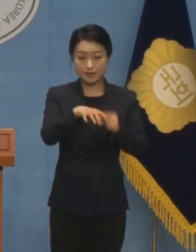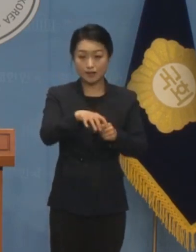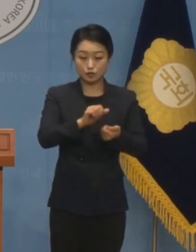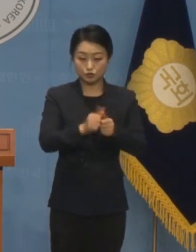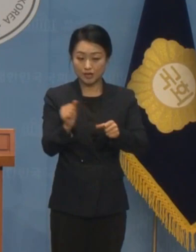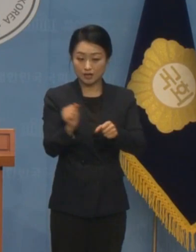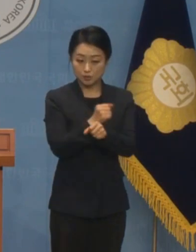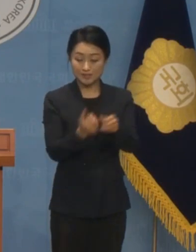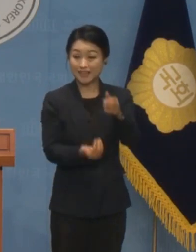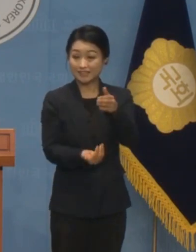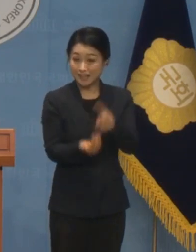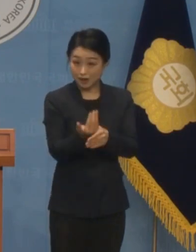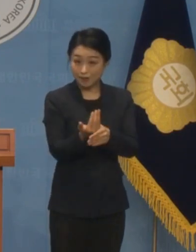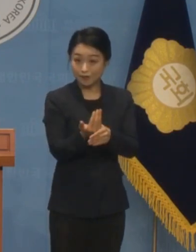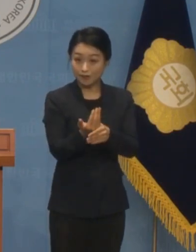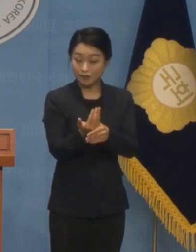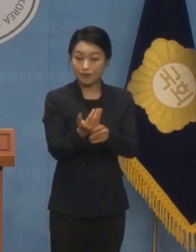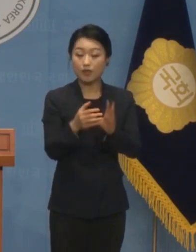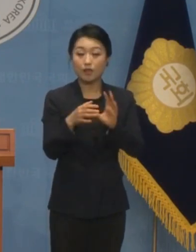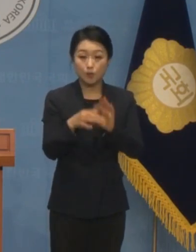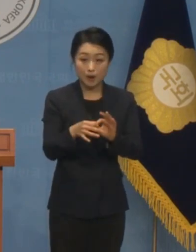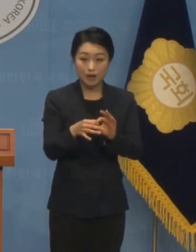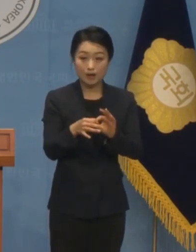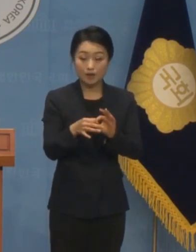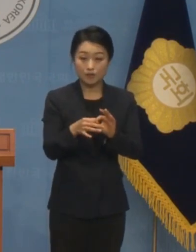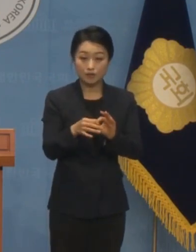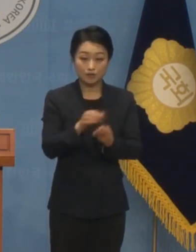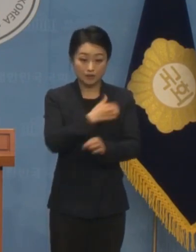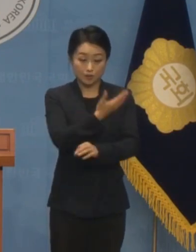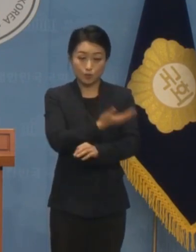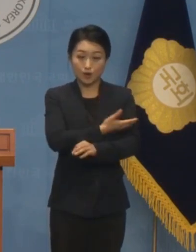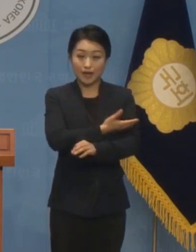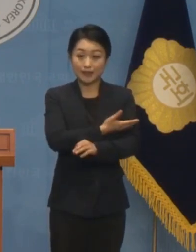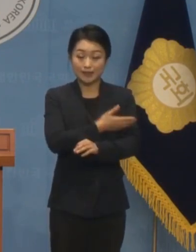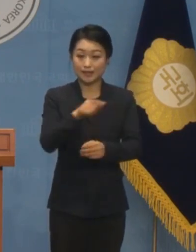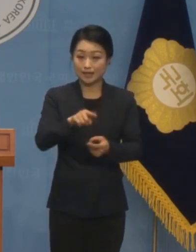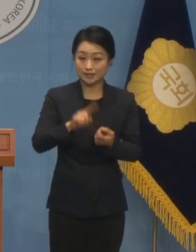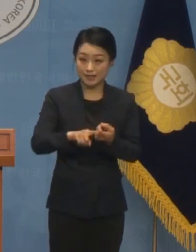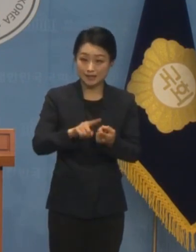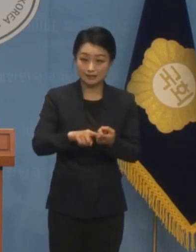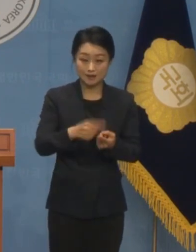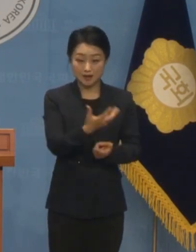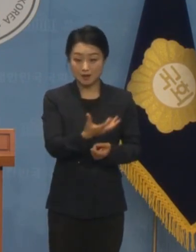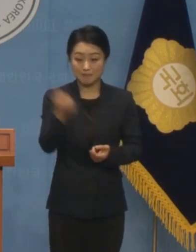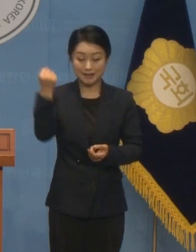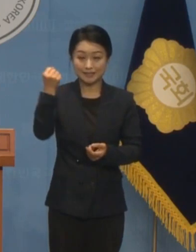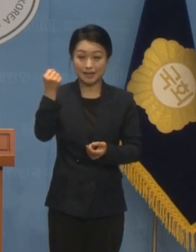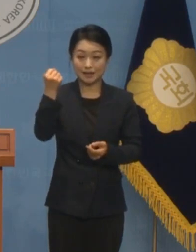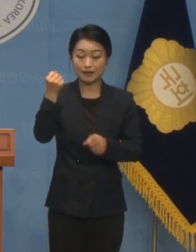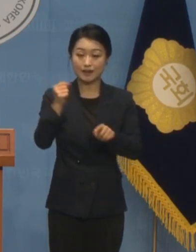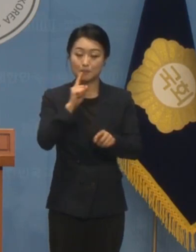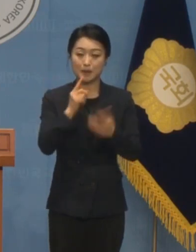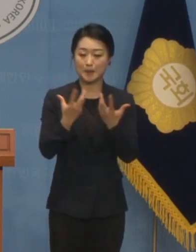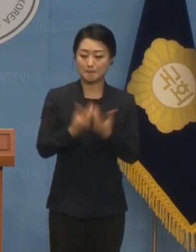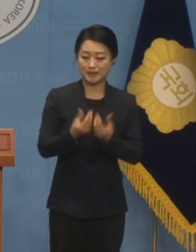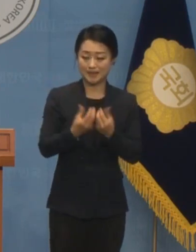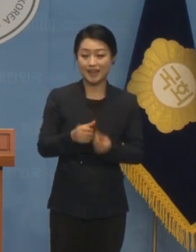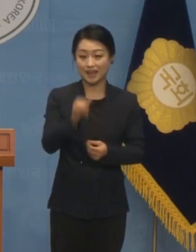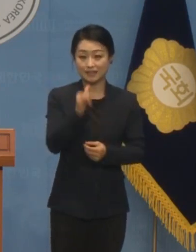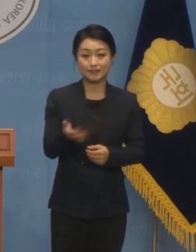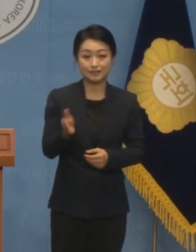주가 조작 사건 지휘 건이 박탈돼 있기 때문에 사전에 보고하지 않았다는 핑계를 대고